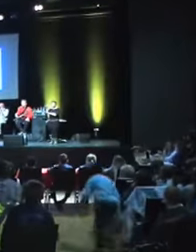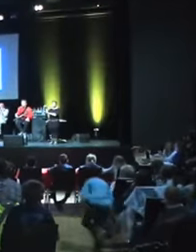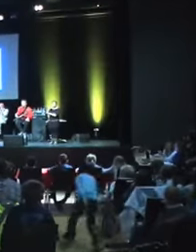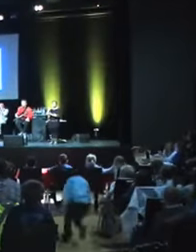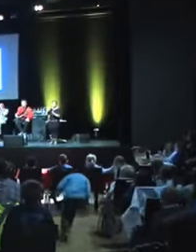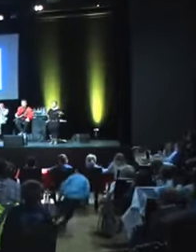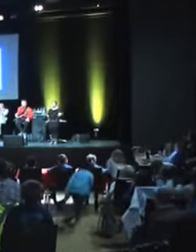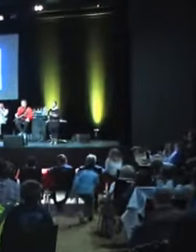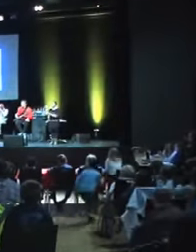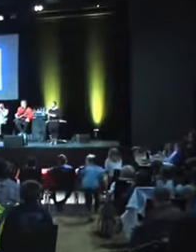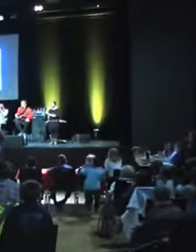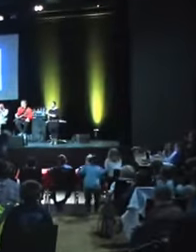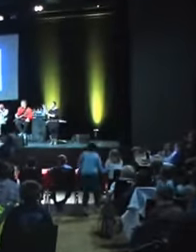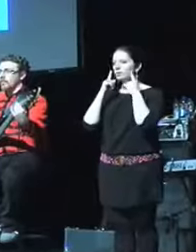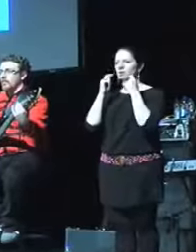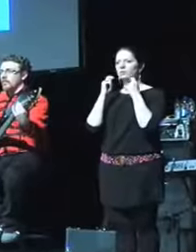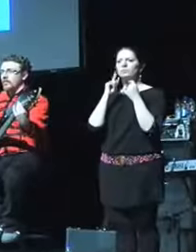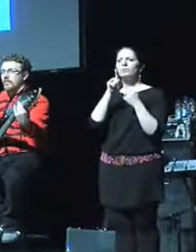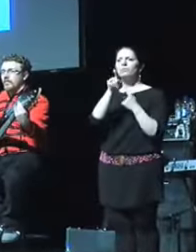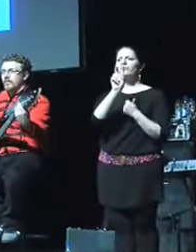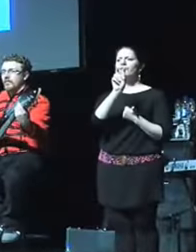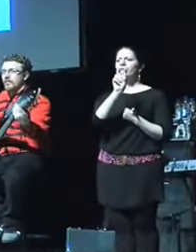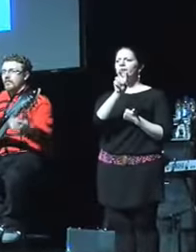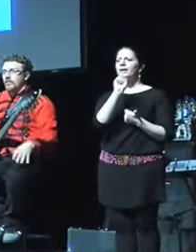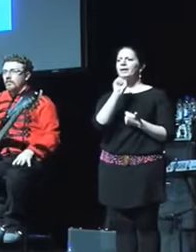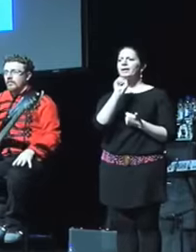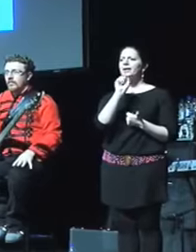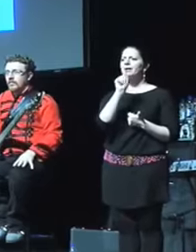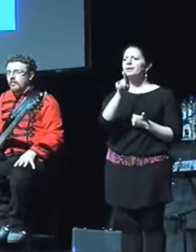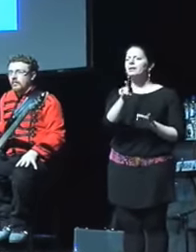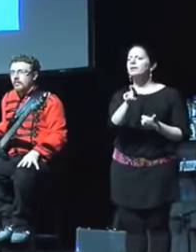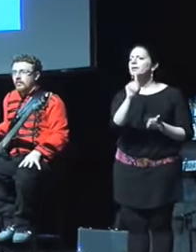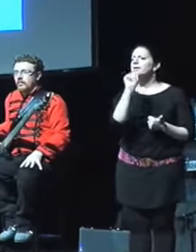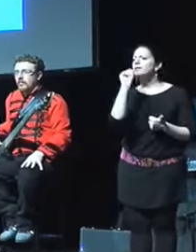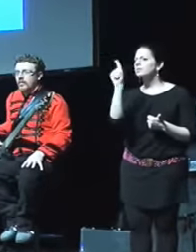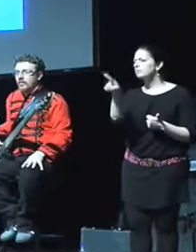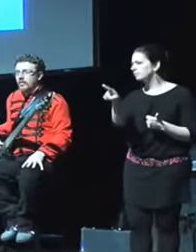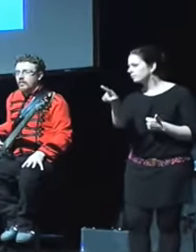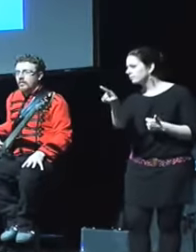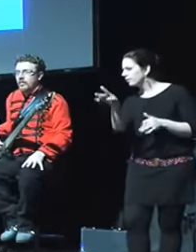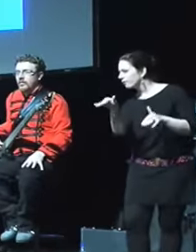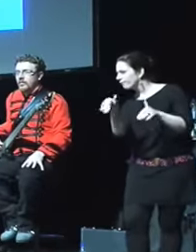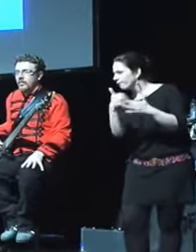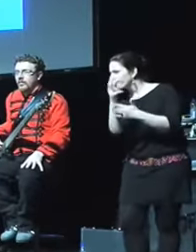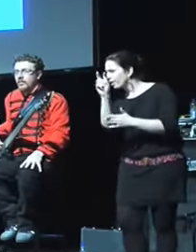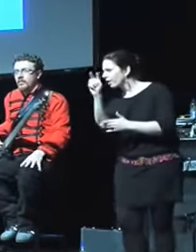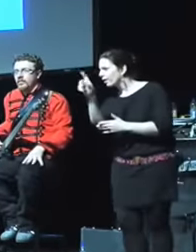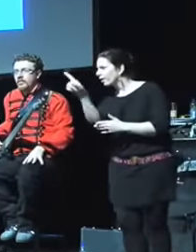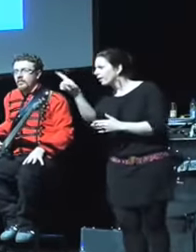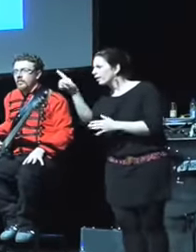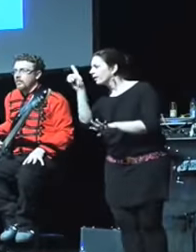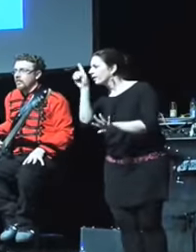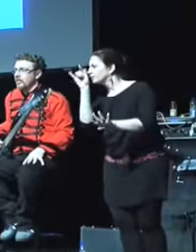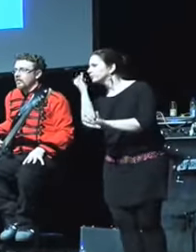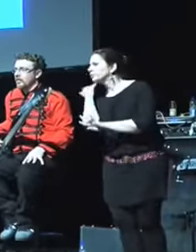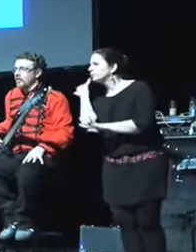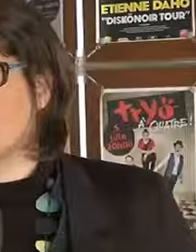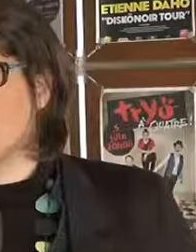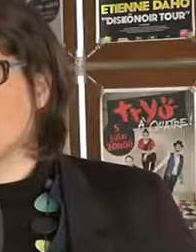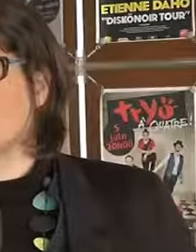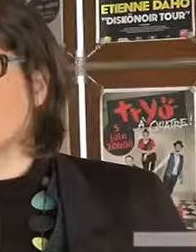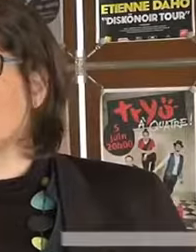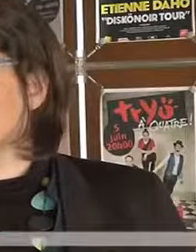pour enfants, les Whipper Circus. Le concept est désormais enclenché. Le but aussi à l'Éden, c'est de rendre accessible la programmation